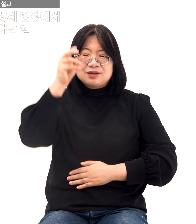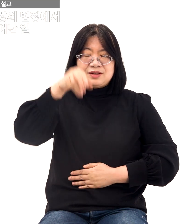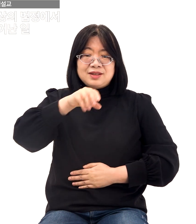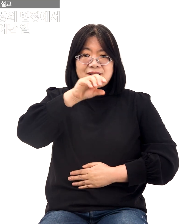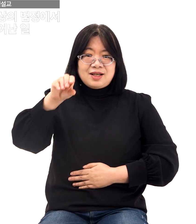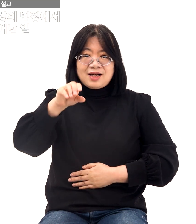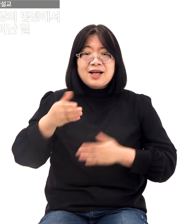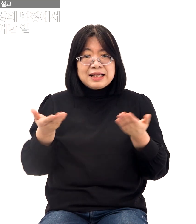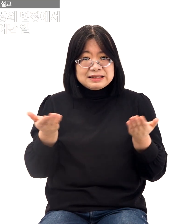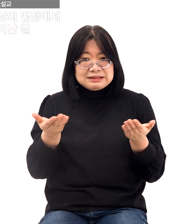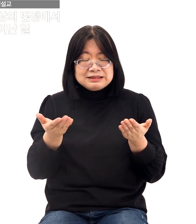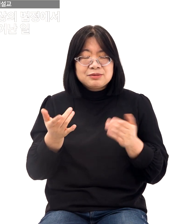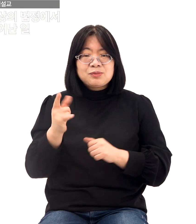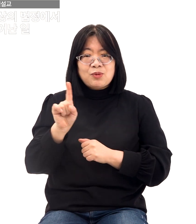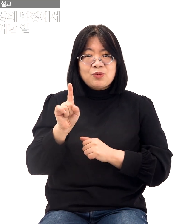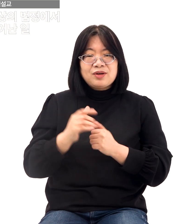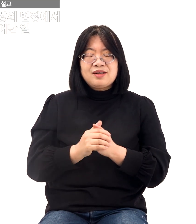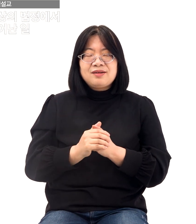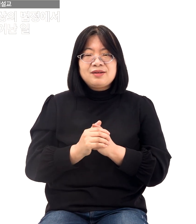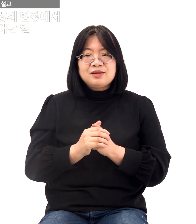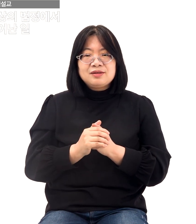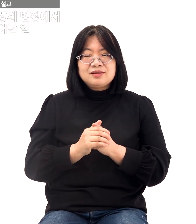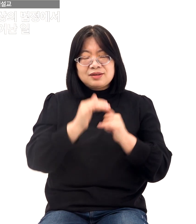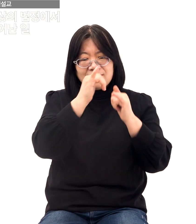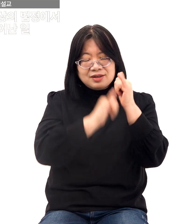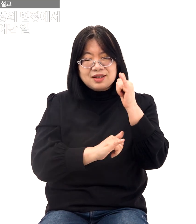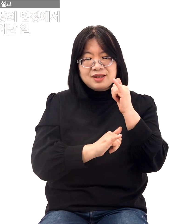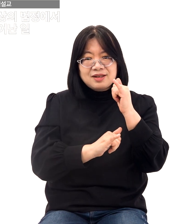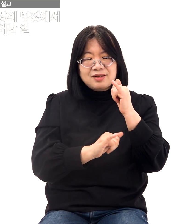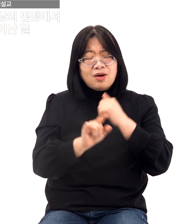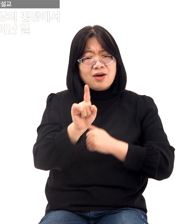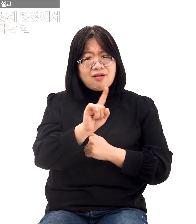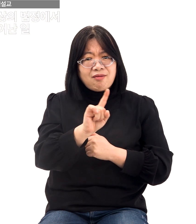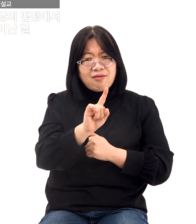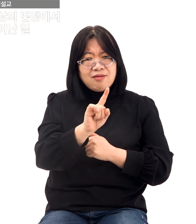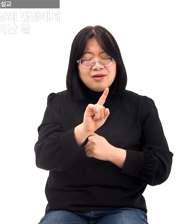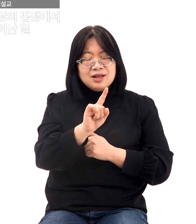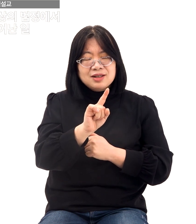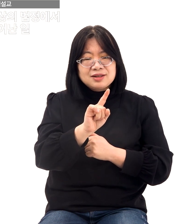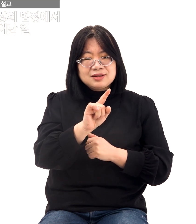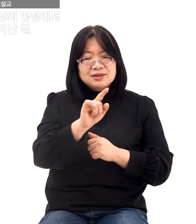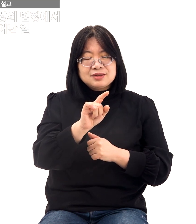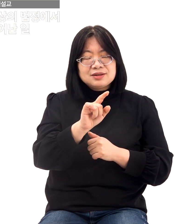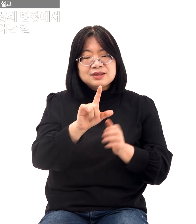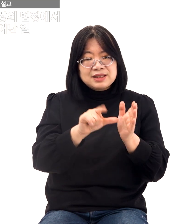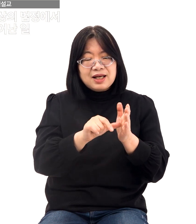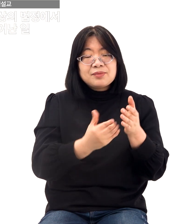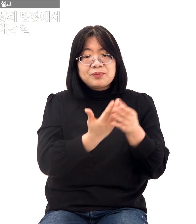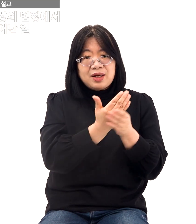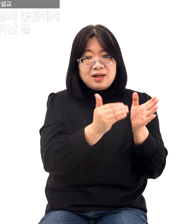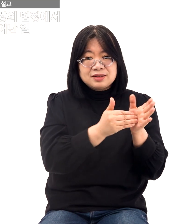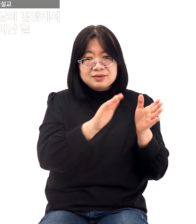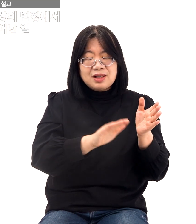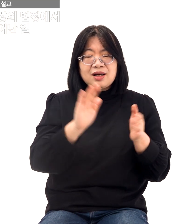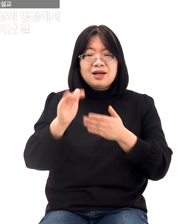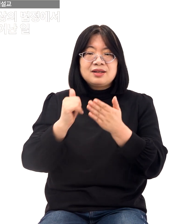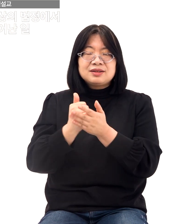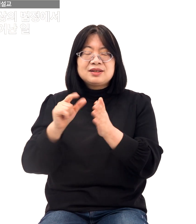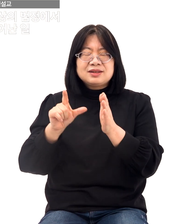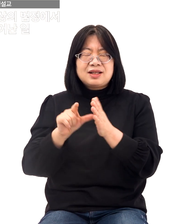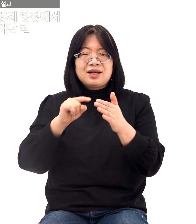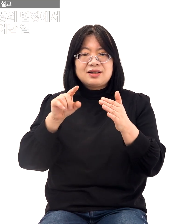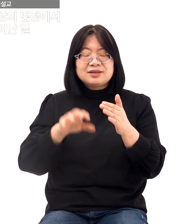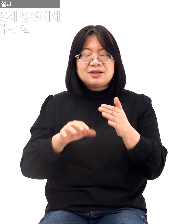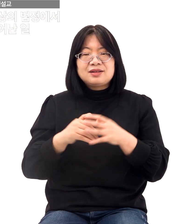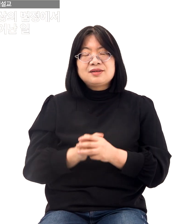십자가의 사건은 역사의 어느 한 정점에 일어난 사건이지만 하나님의 시간